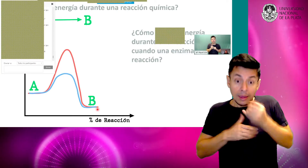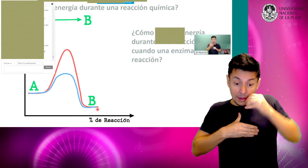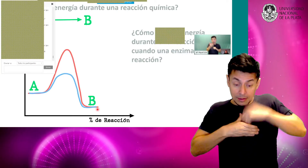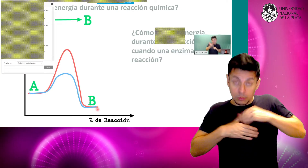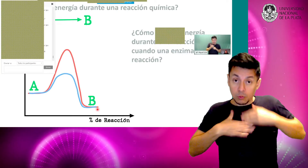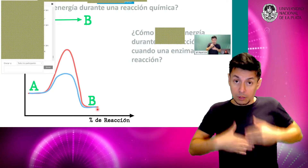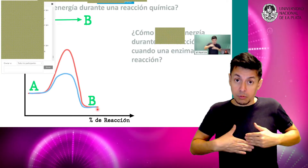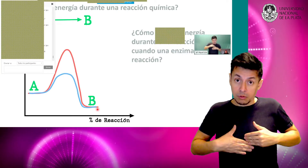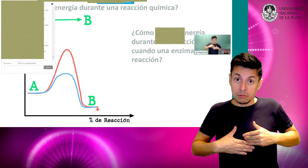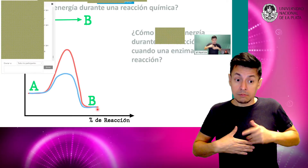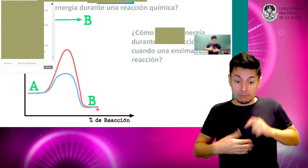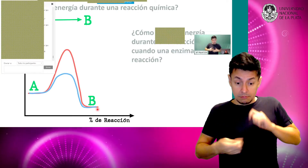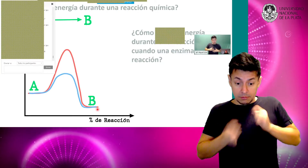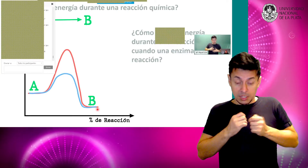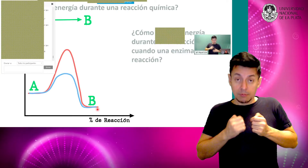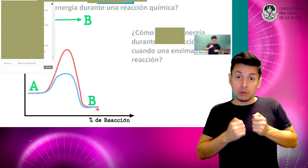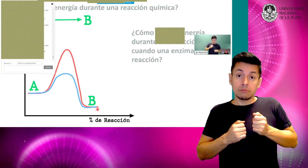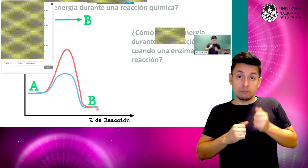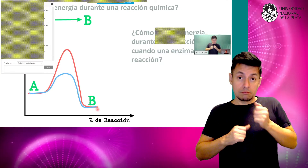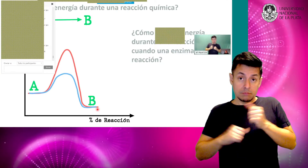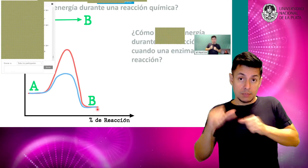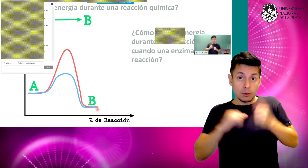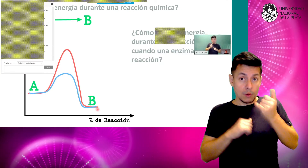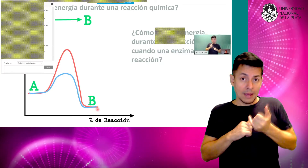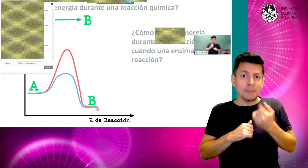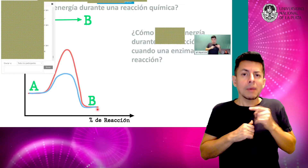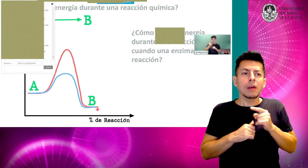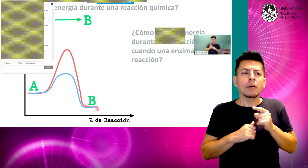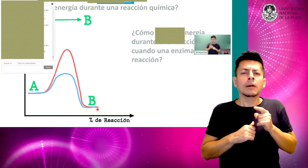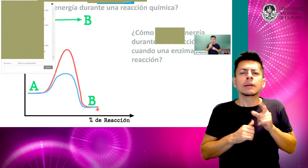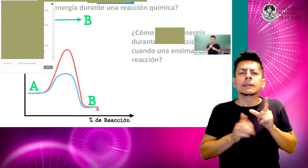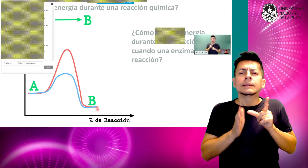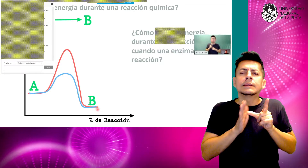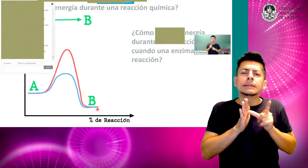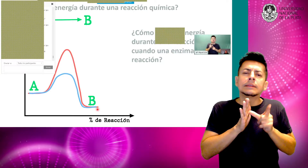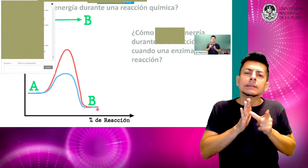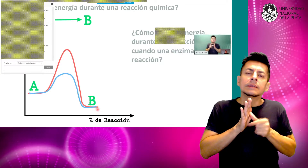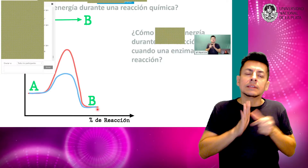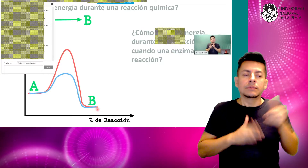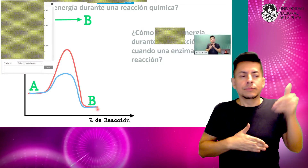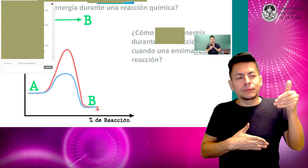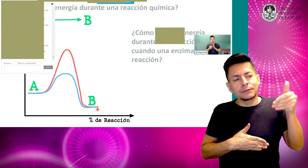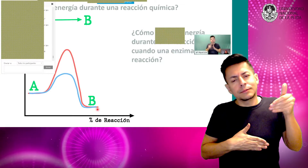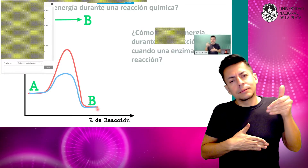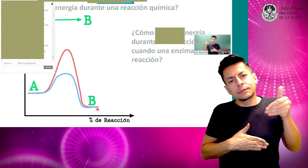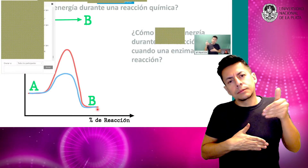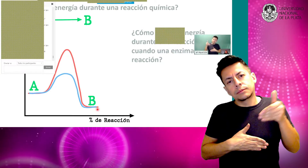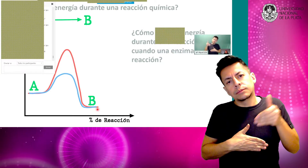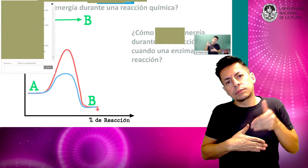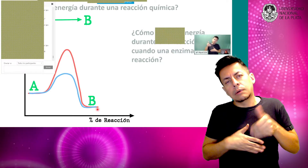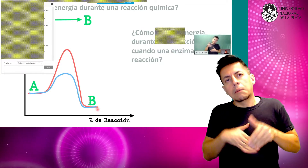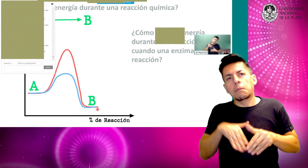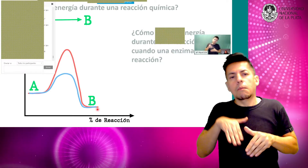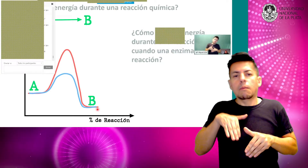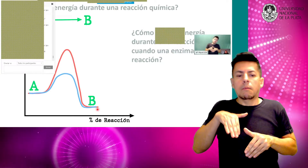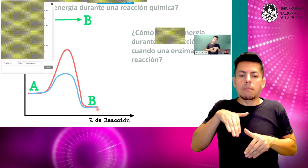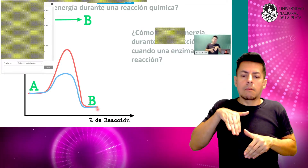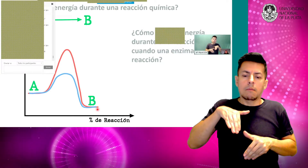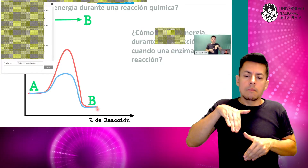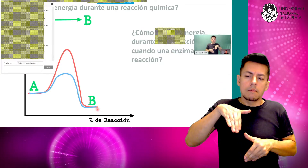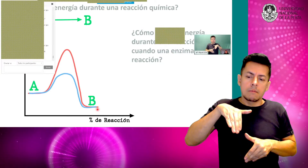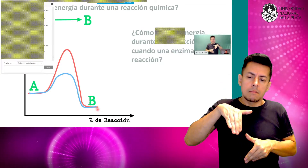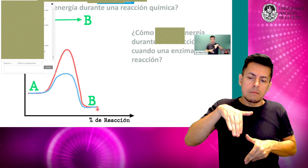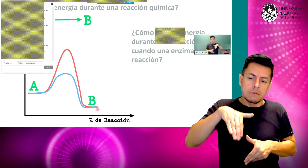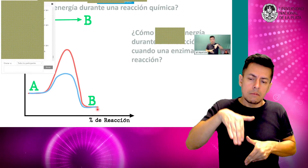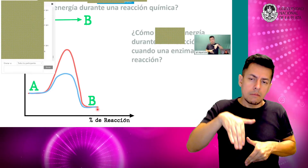que necesitan para vivir, pero a una velocidad tan lenta que hacen que tienen que hacer todo muy